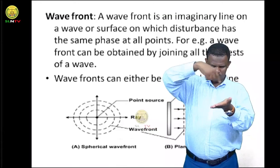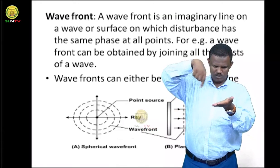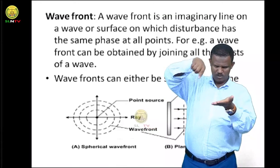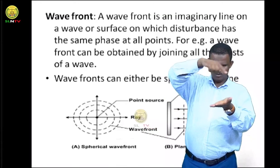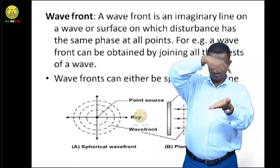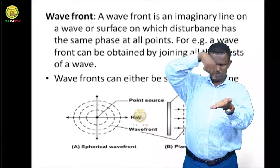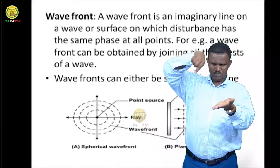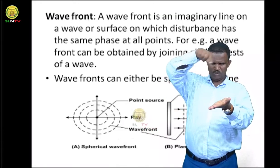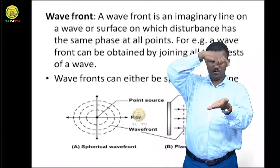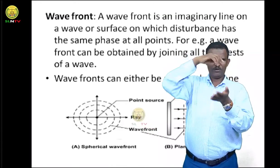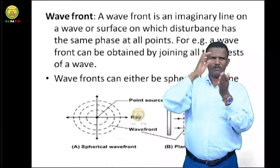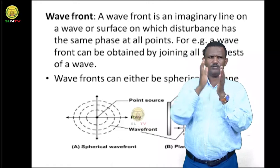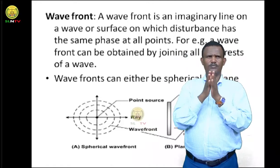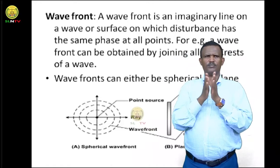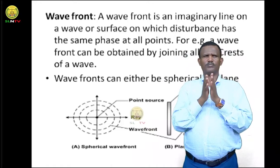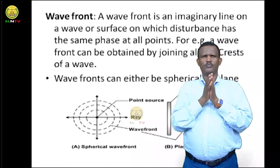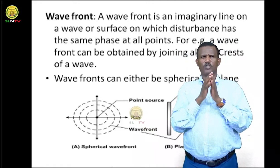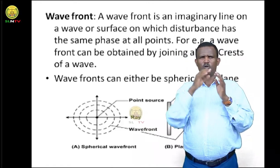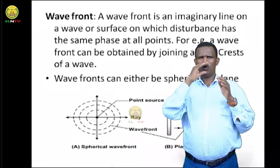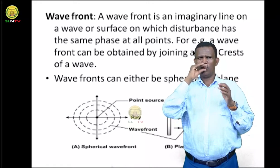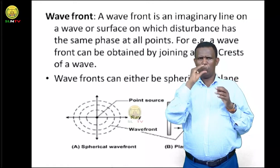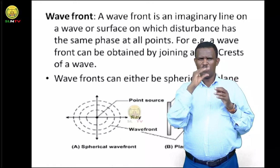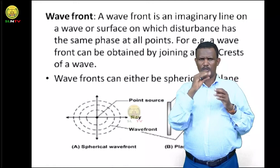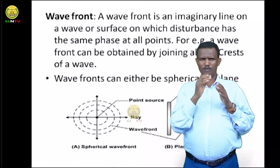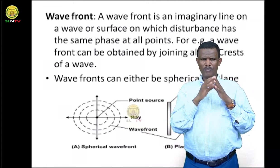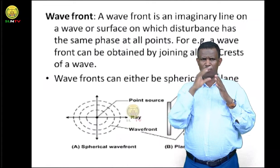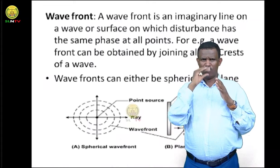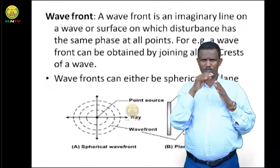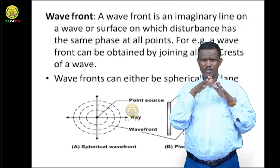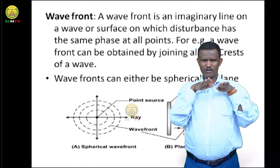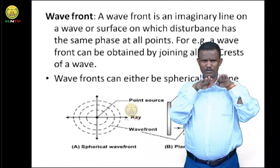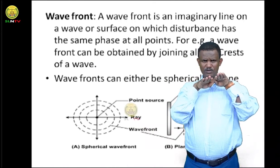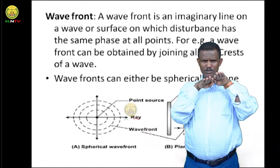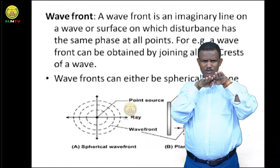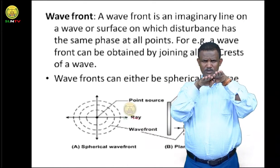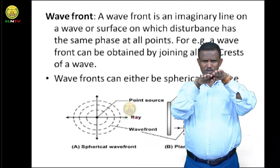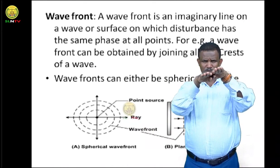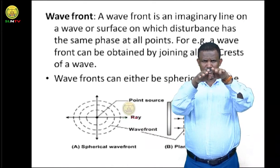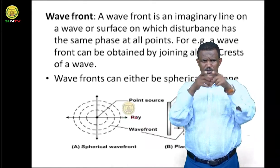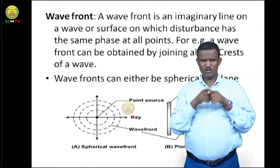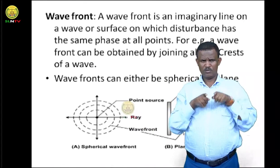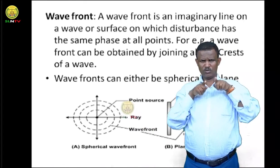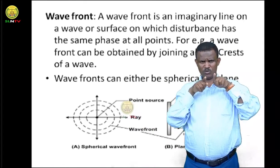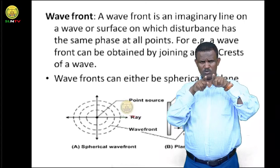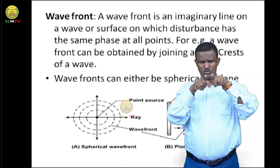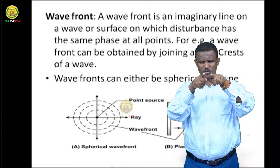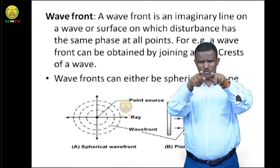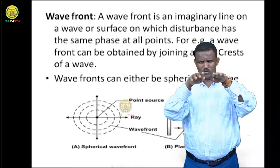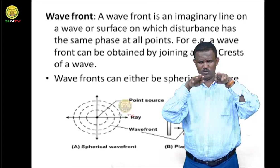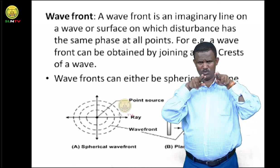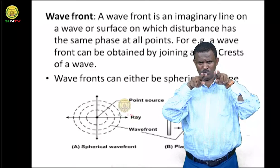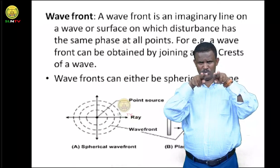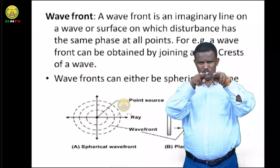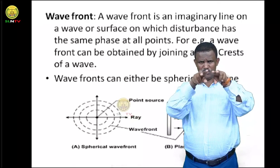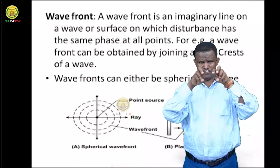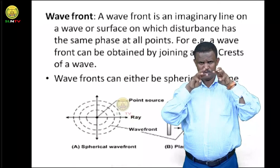baa la oranayaa sida codka oo kale markuu isaguna meel ka gudbay meel kale tagayo waxa loo isticmaalayaa layman ama xariiqo sida aad ku